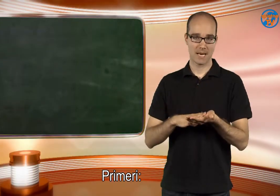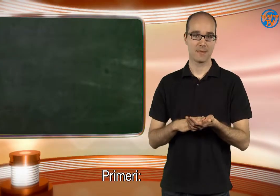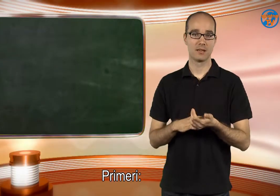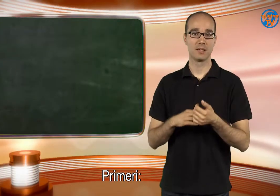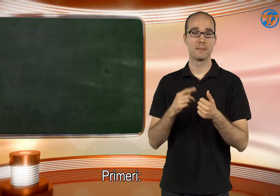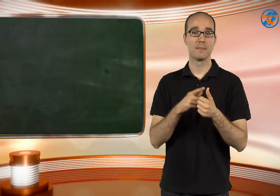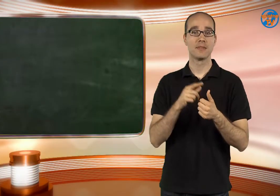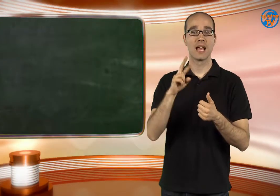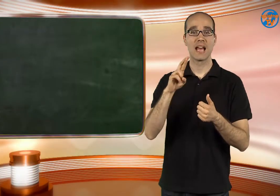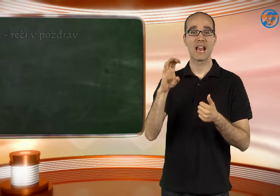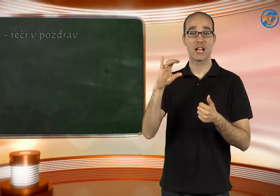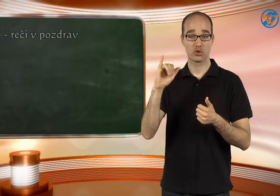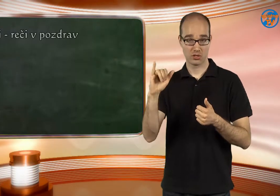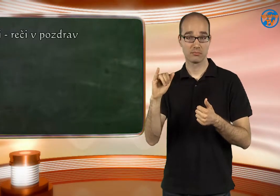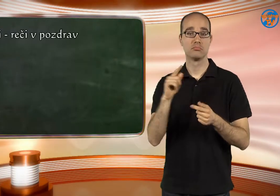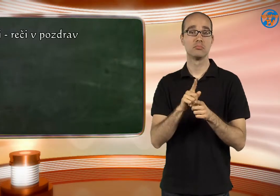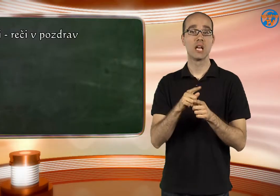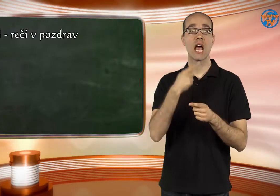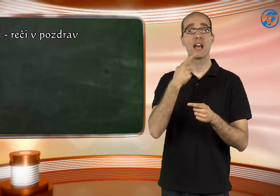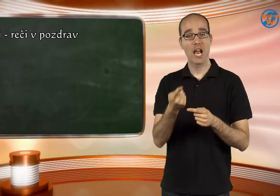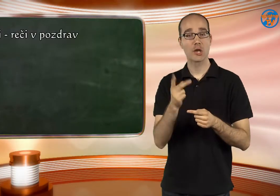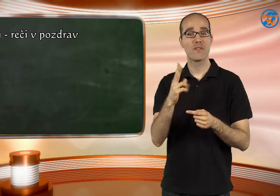Primeri: reči, reči v pozdrav.